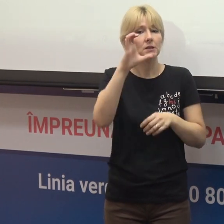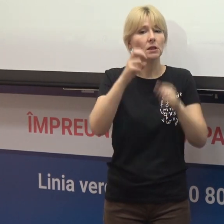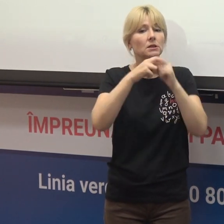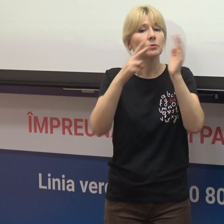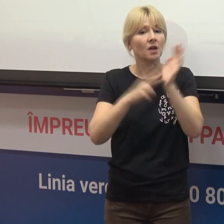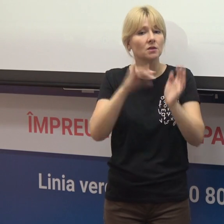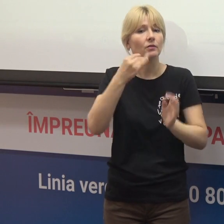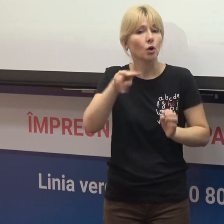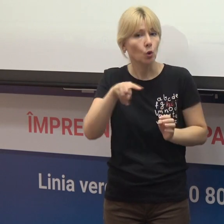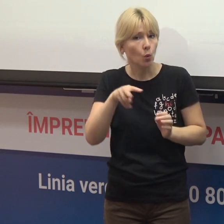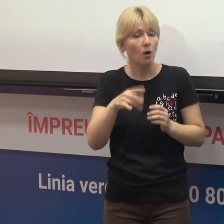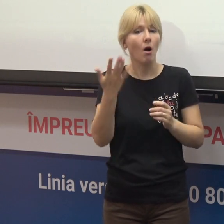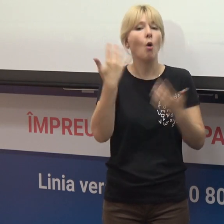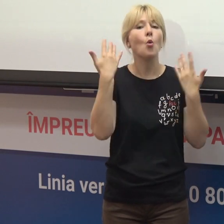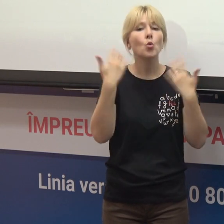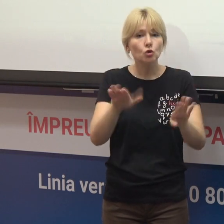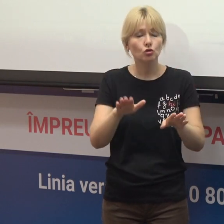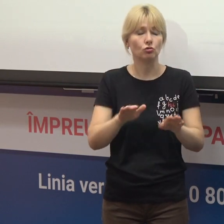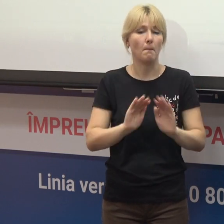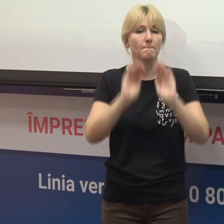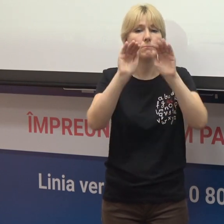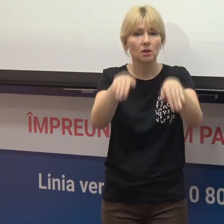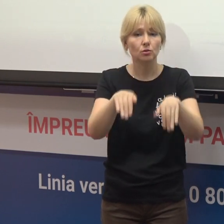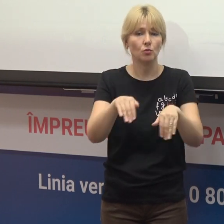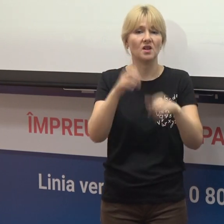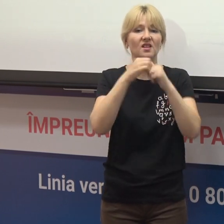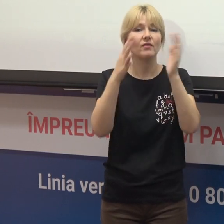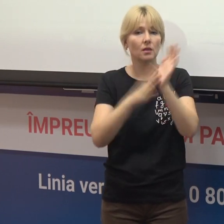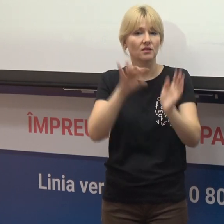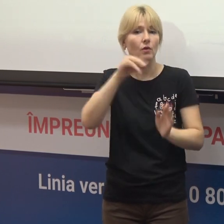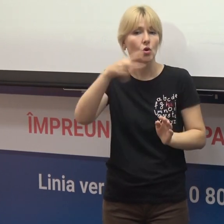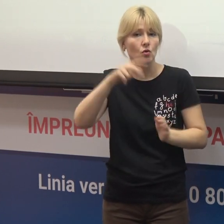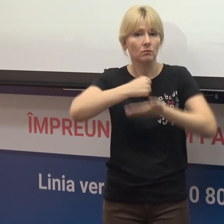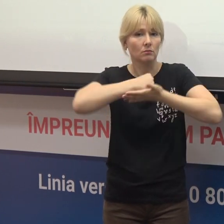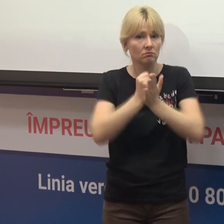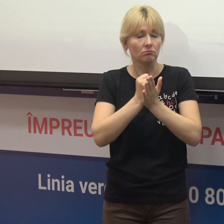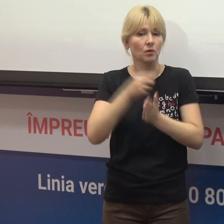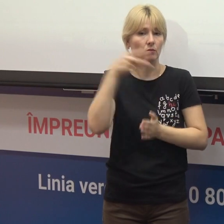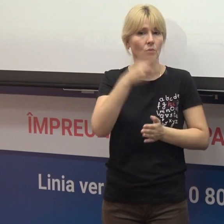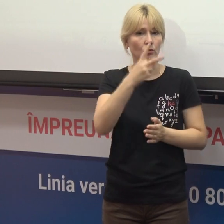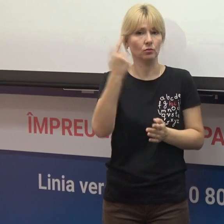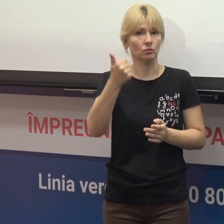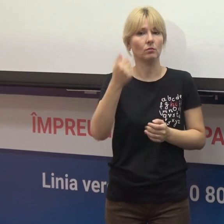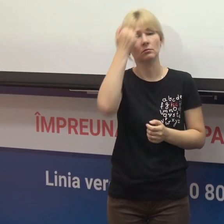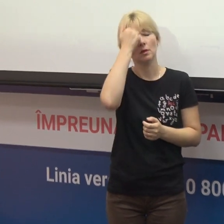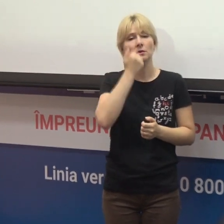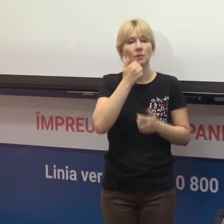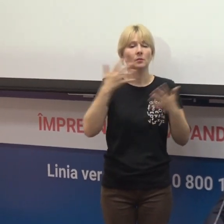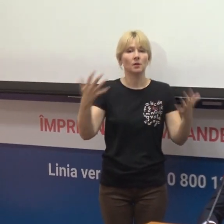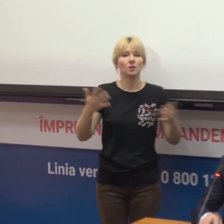iulie și care au intrat în vigoare, încă o dată repet, la data de 19 iulie 2021. Vă mulțumesc! Mulți